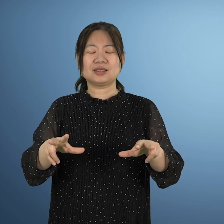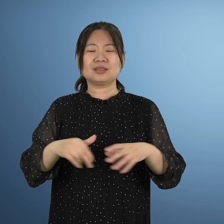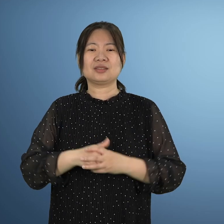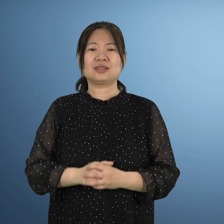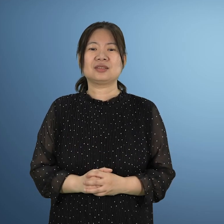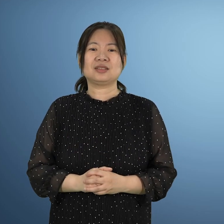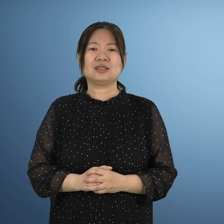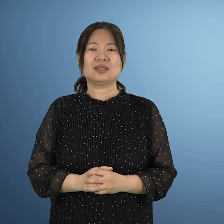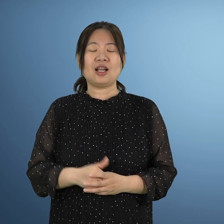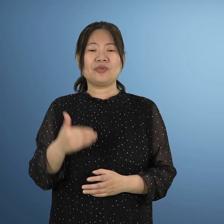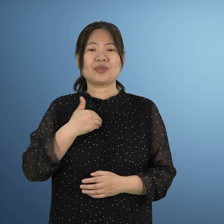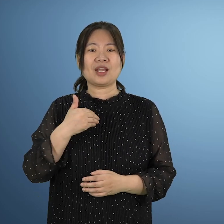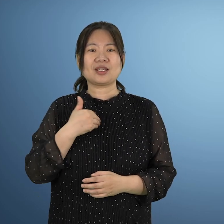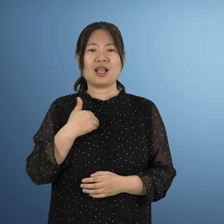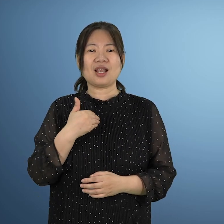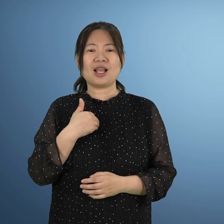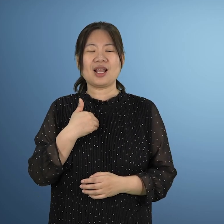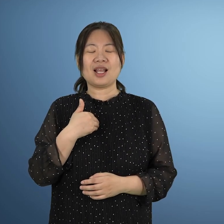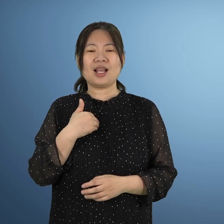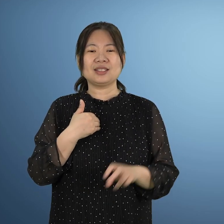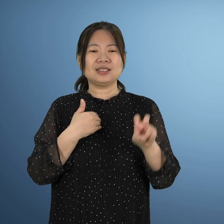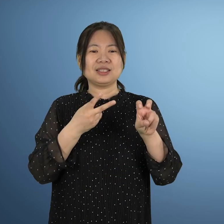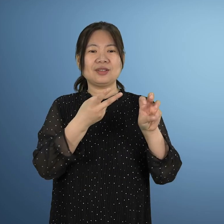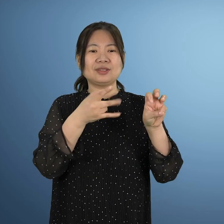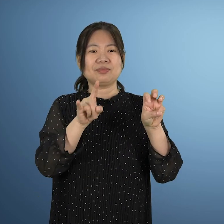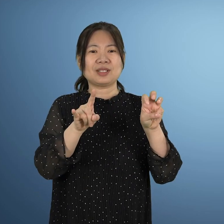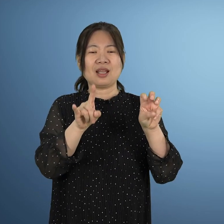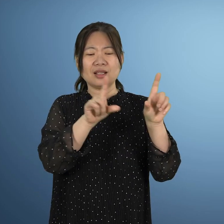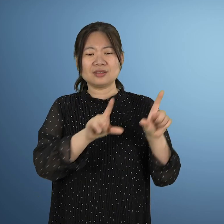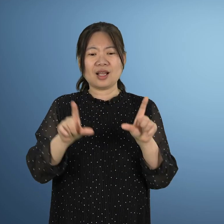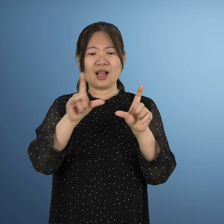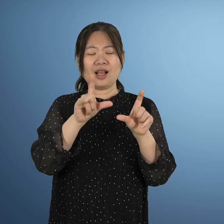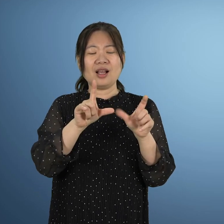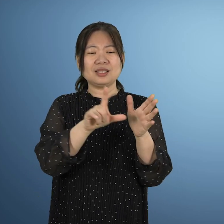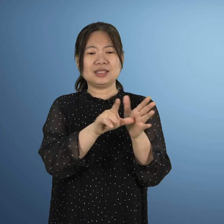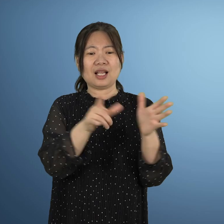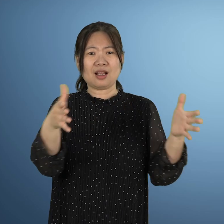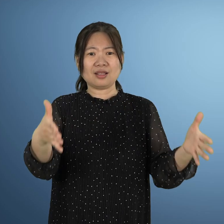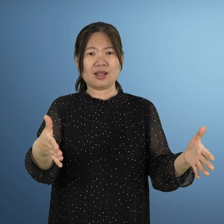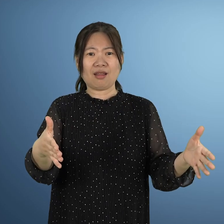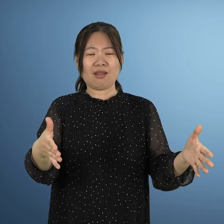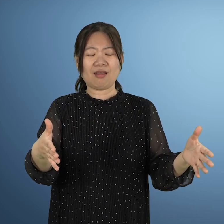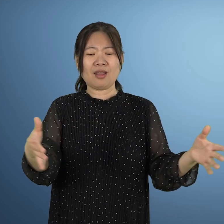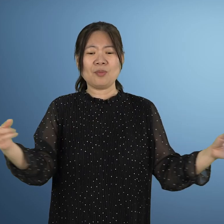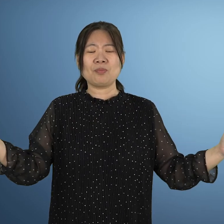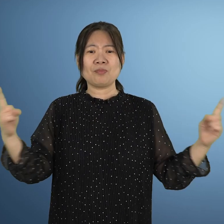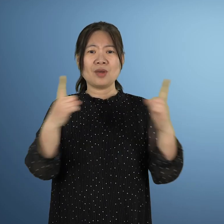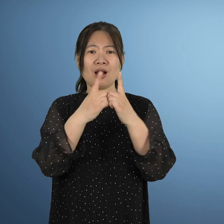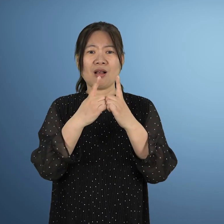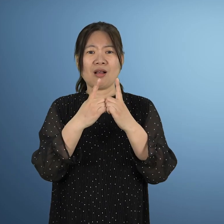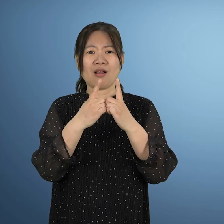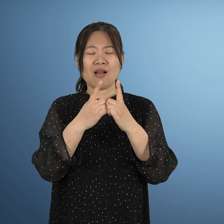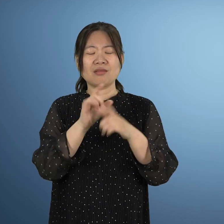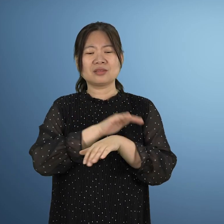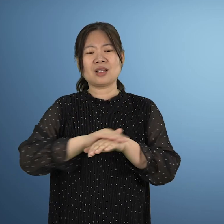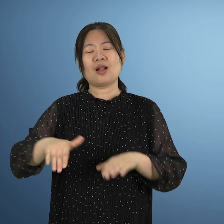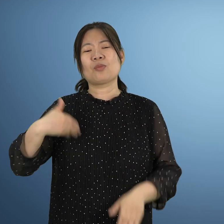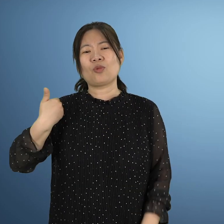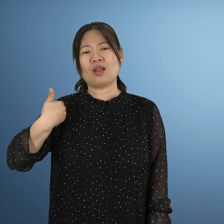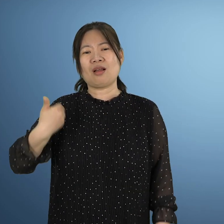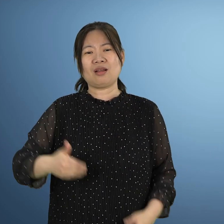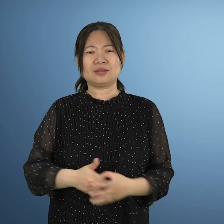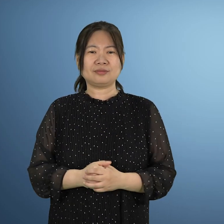하필 내가 10%, 20, 30대 청춘을 보내고 있는 이 기간에 닥쳐졌는지는 잘